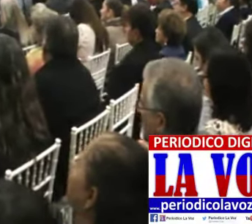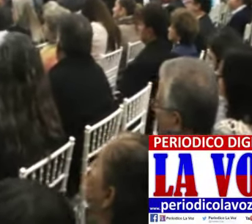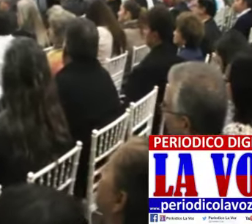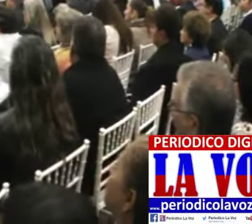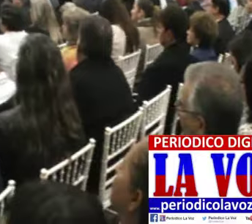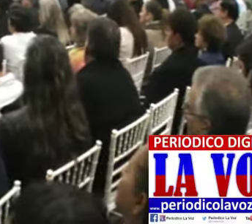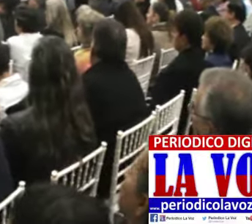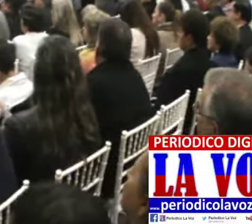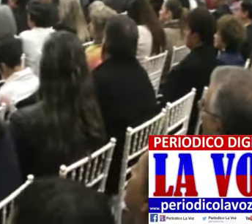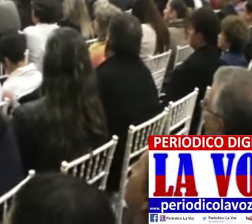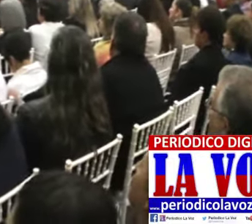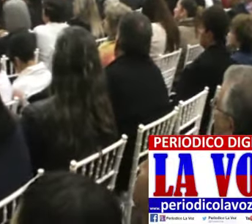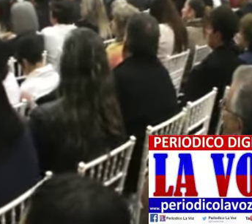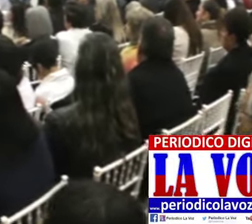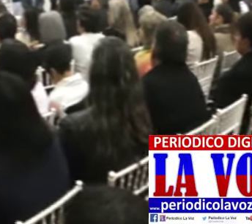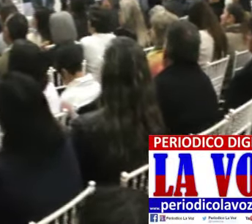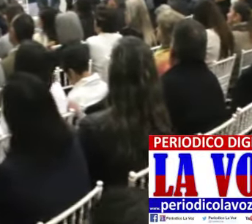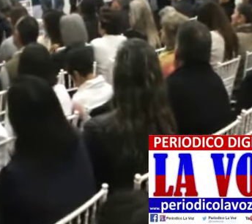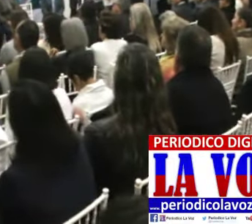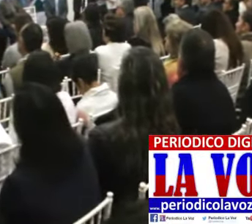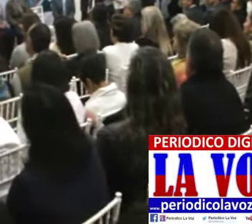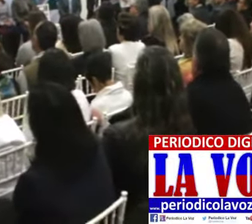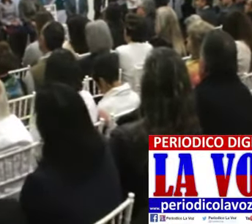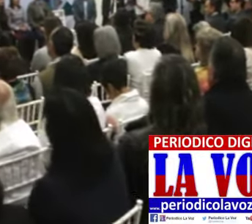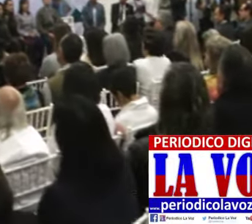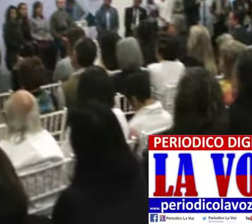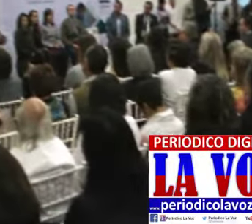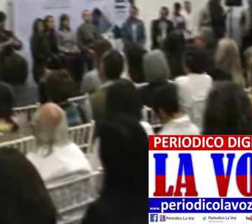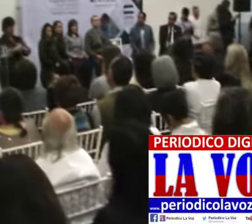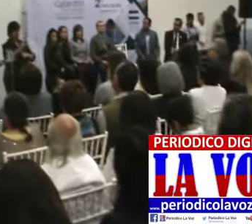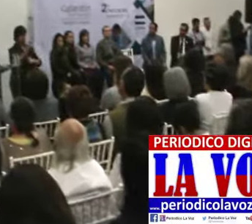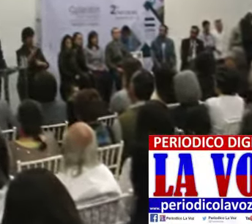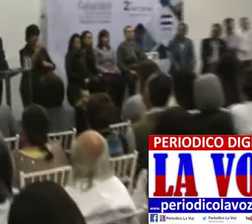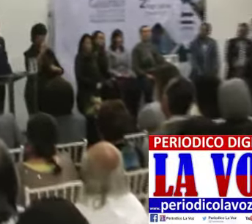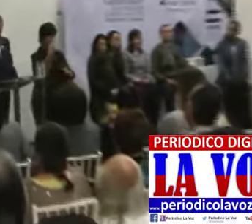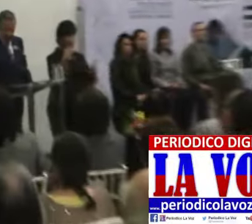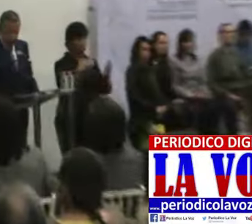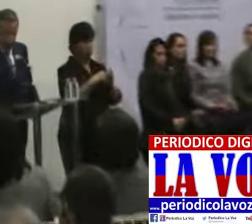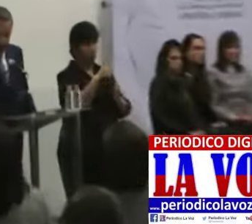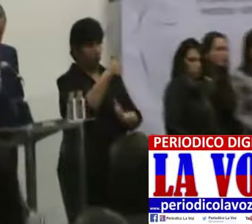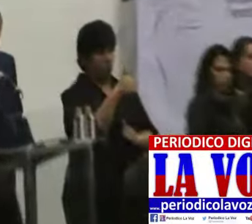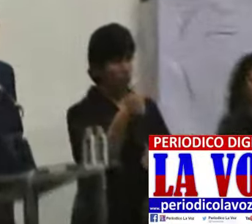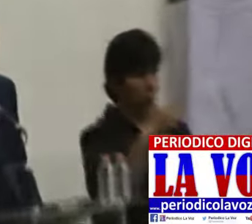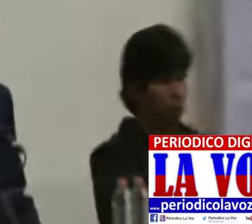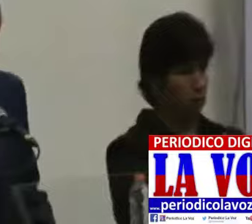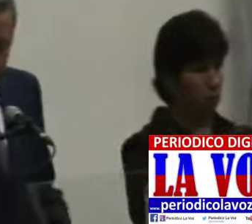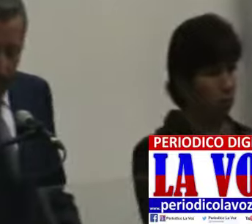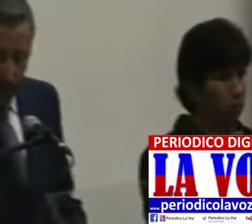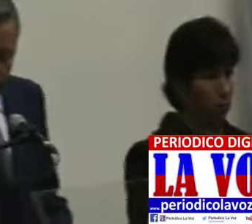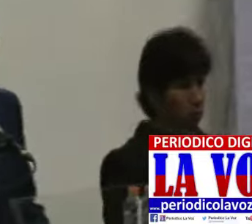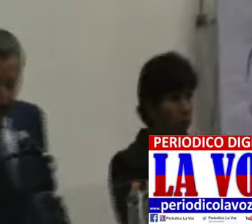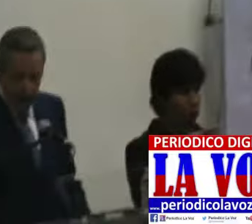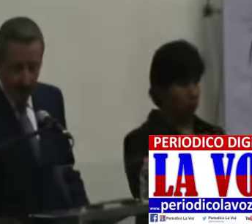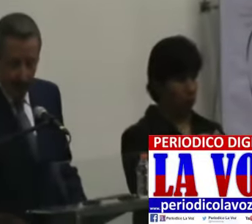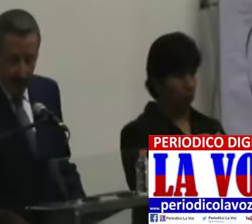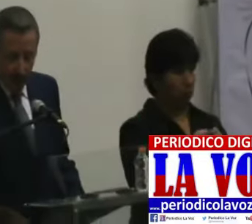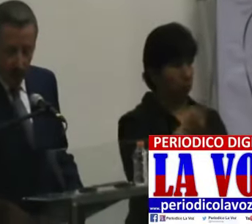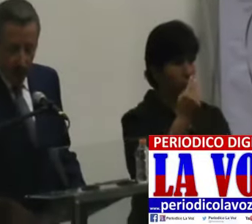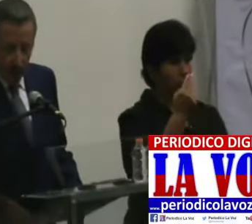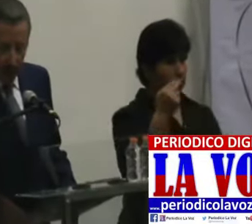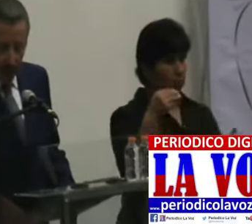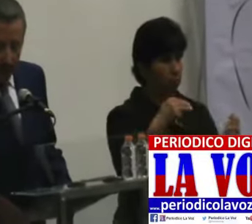del interior. En los cursos impartidos se atendieron a 51.615 personas, de las cuales